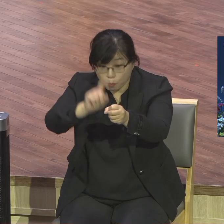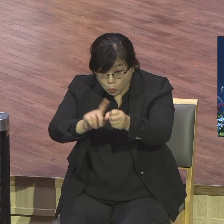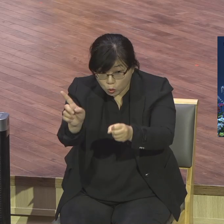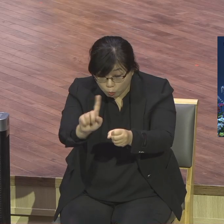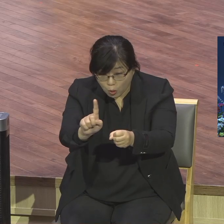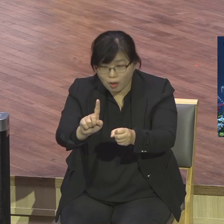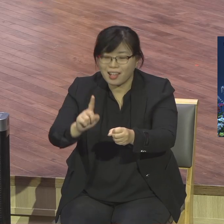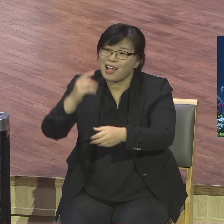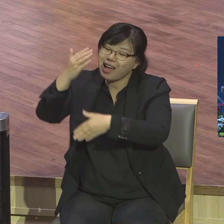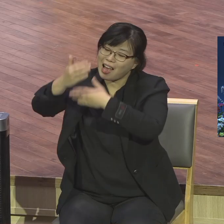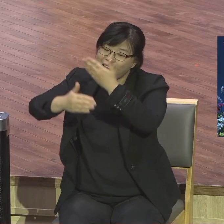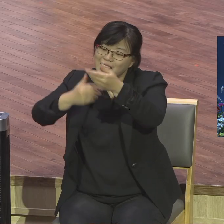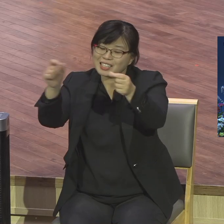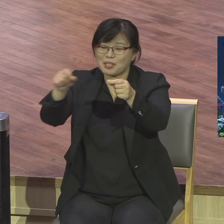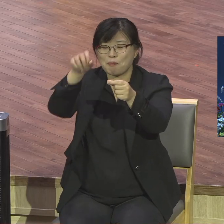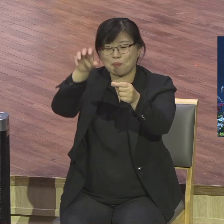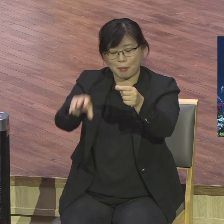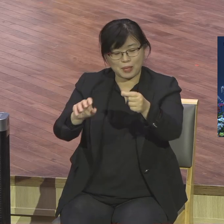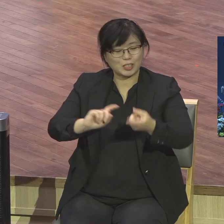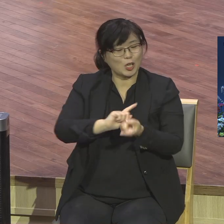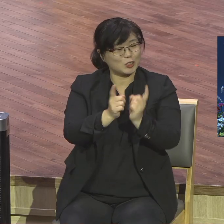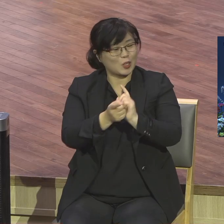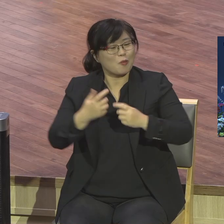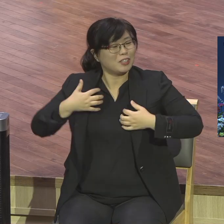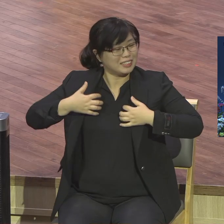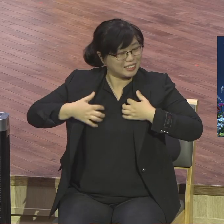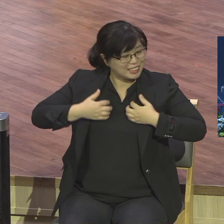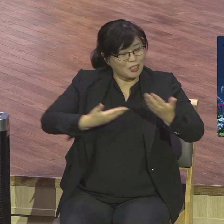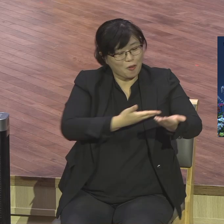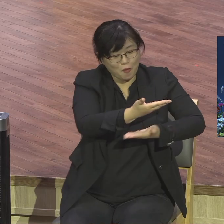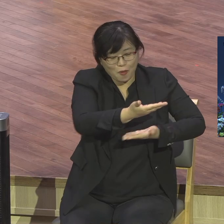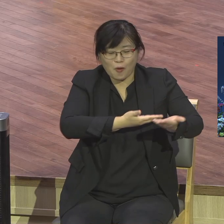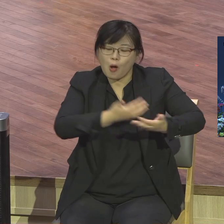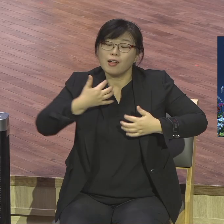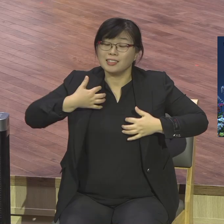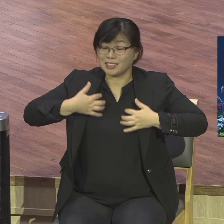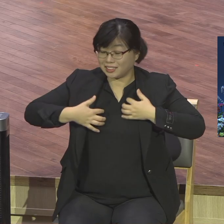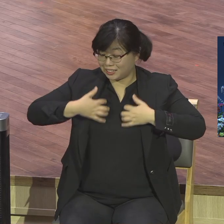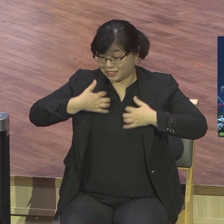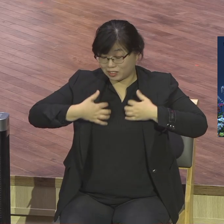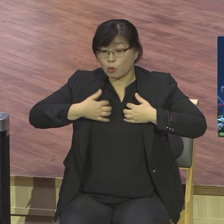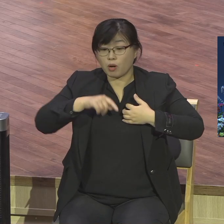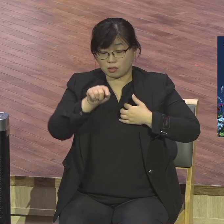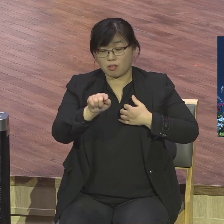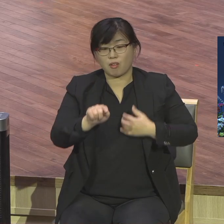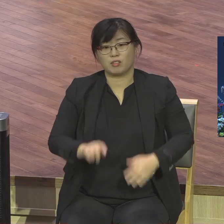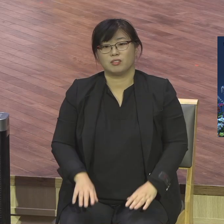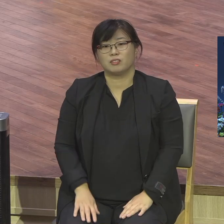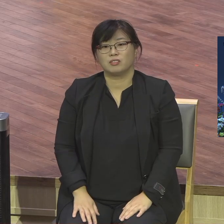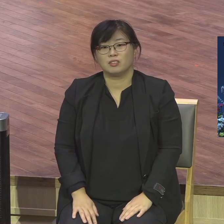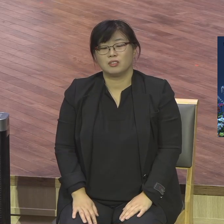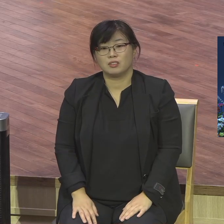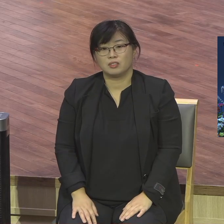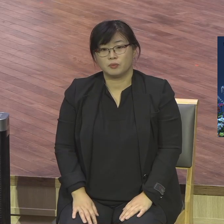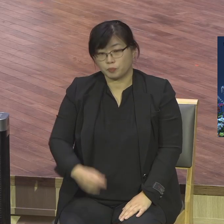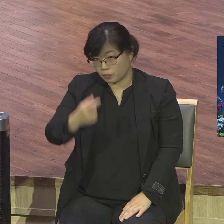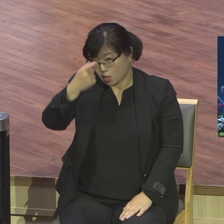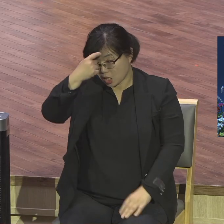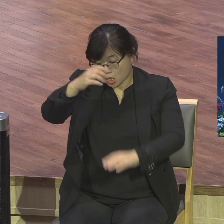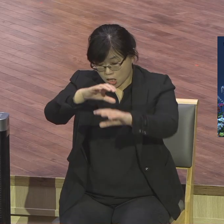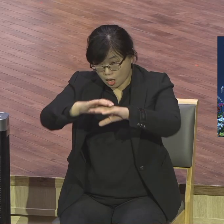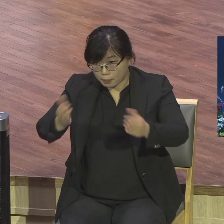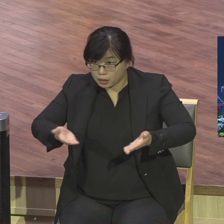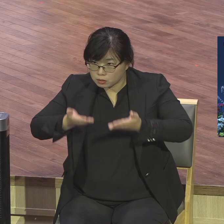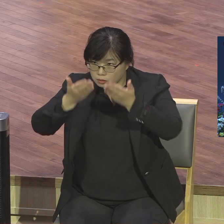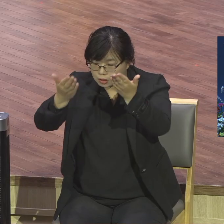절구하는 거예요 자 이 말씀은요 하나님께 예외드리는 예배가 뭐요? 축제의